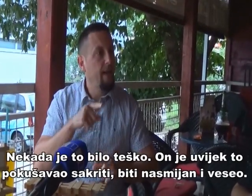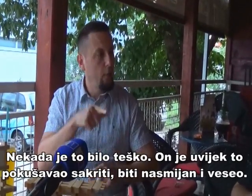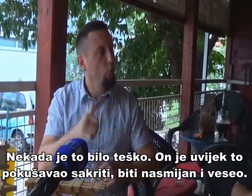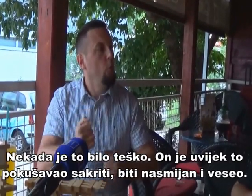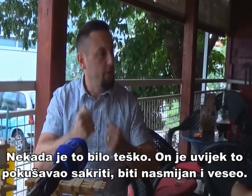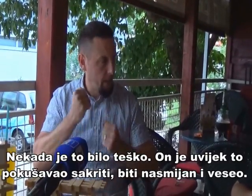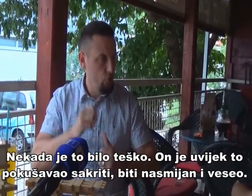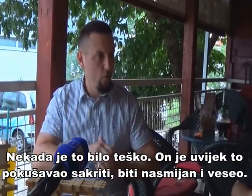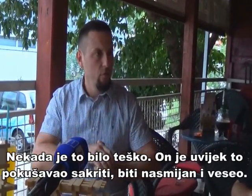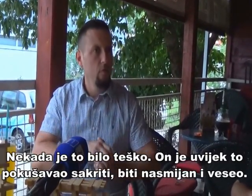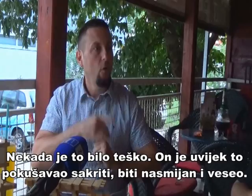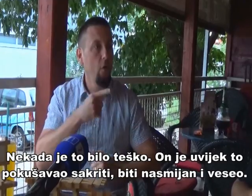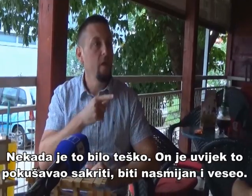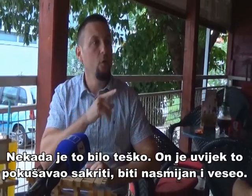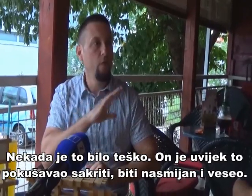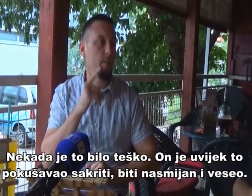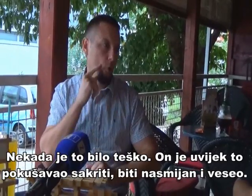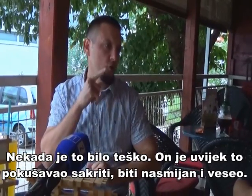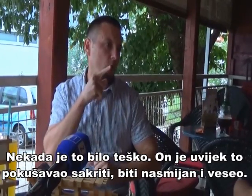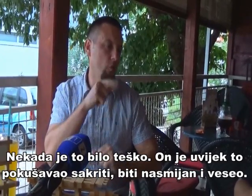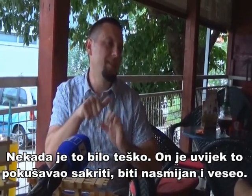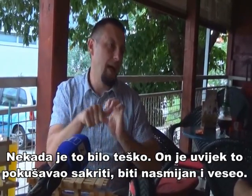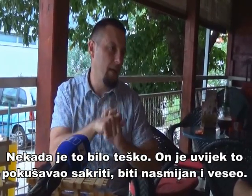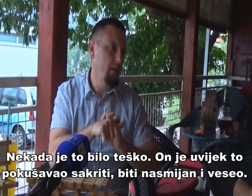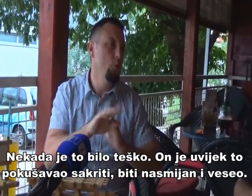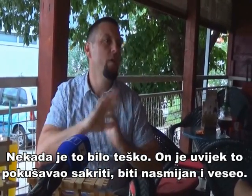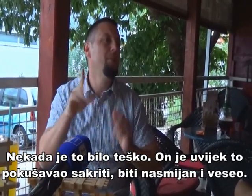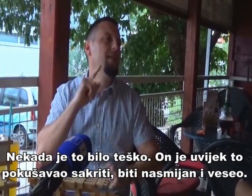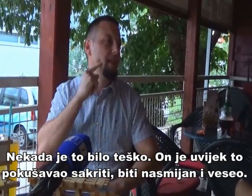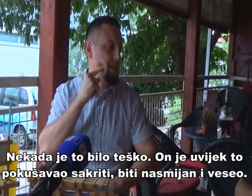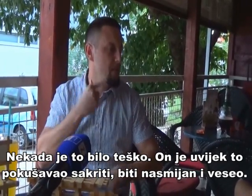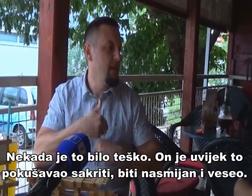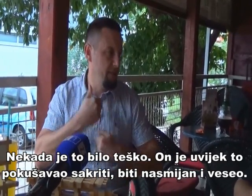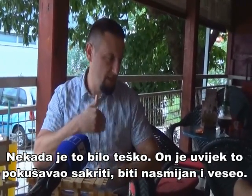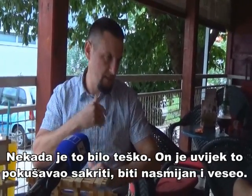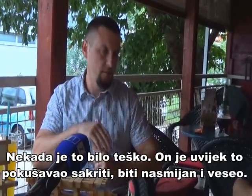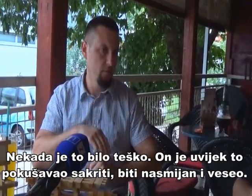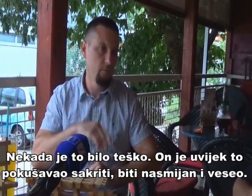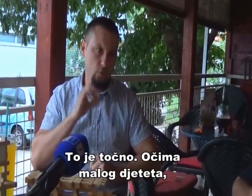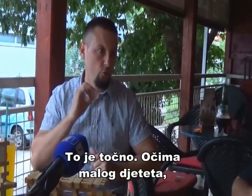je to bilo teško. On je uvijek pokušao to sakriti, uvijek biti nasmijan i vesel. To je